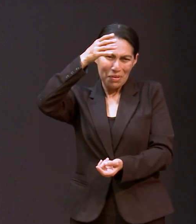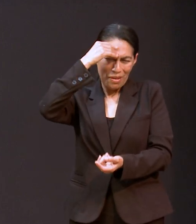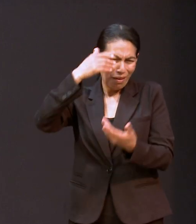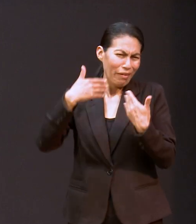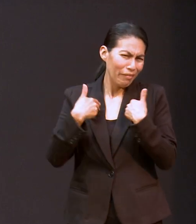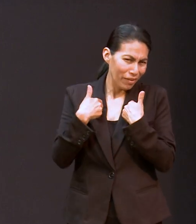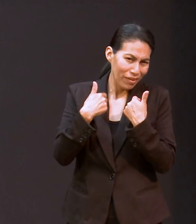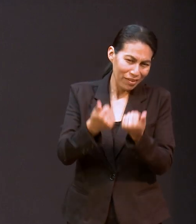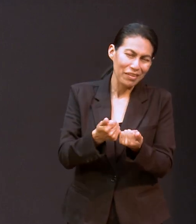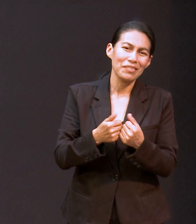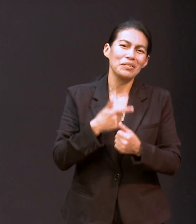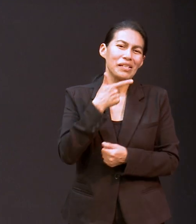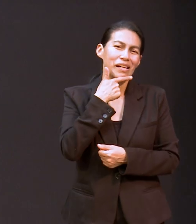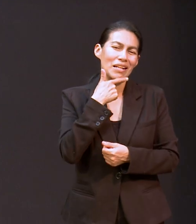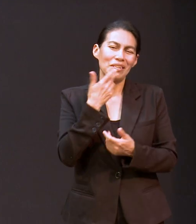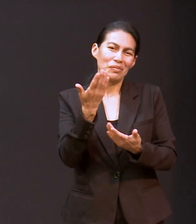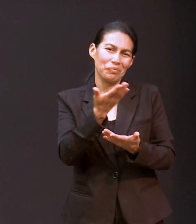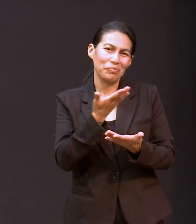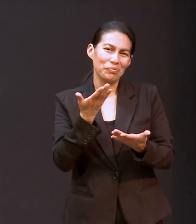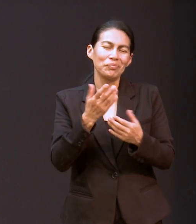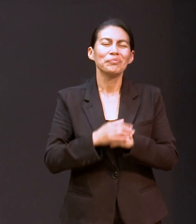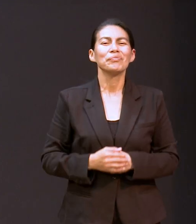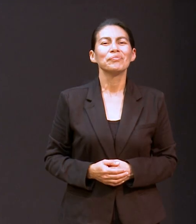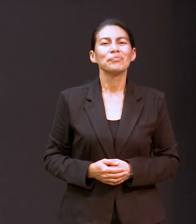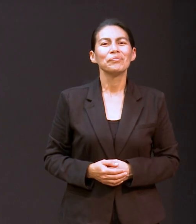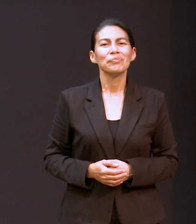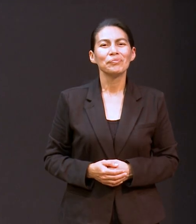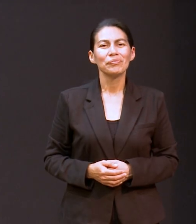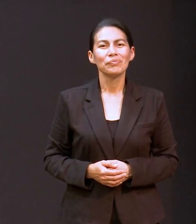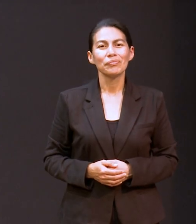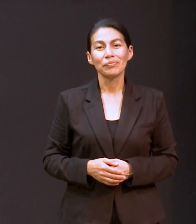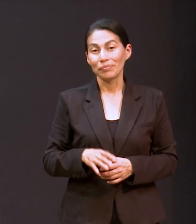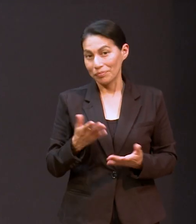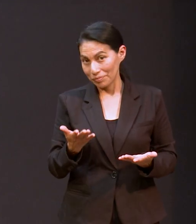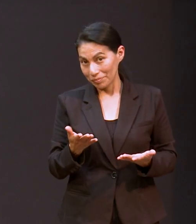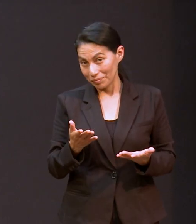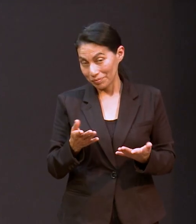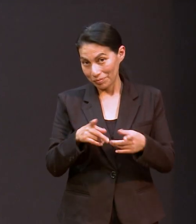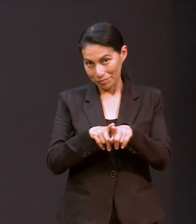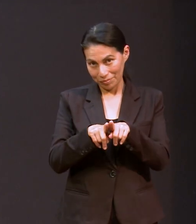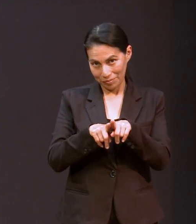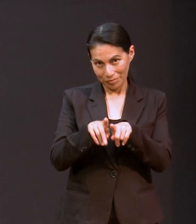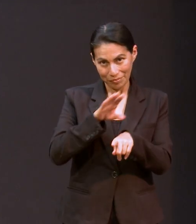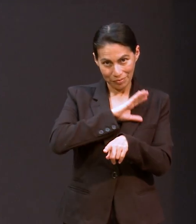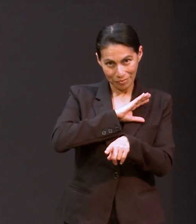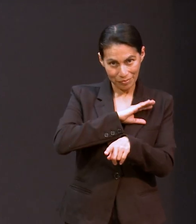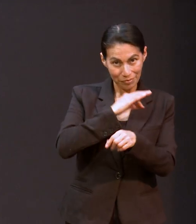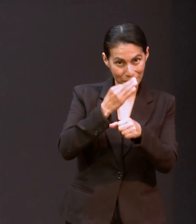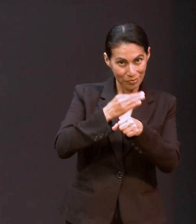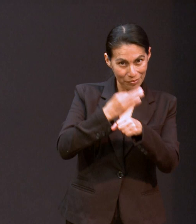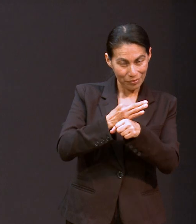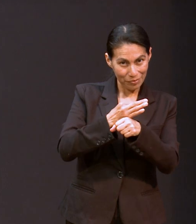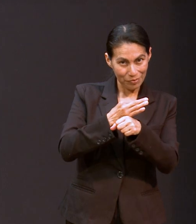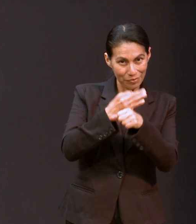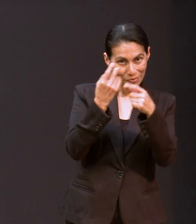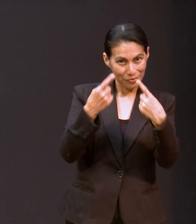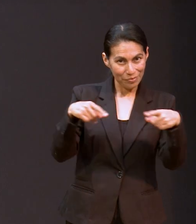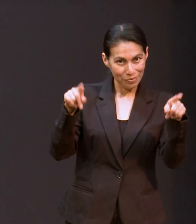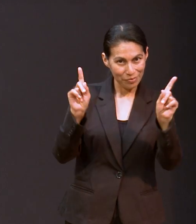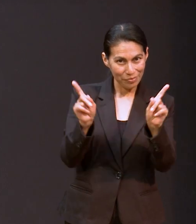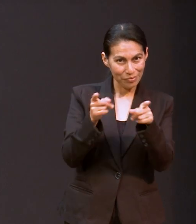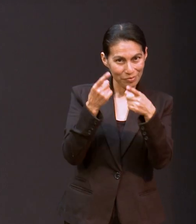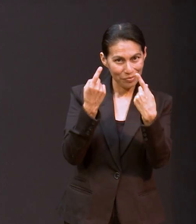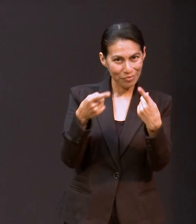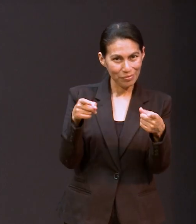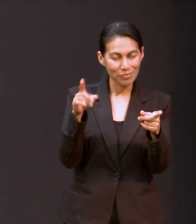bendición de aprender de saber el inglés queridos mientras escuchamos